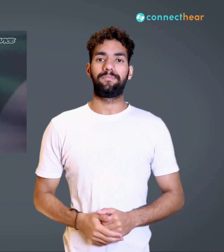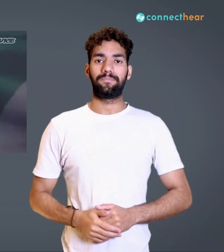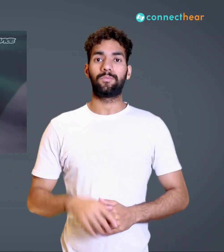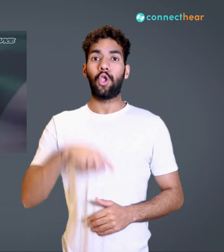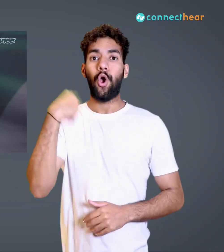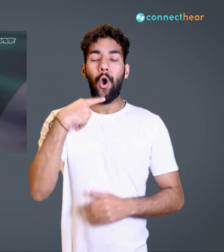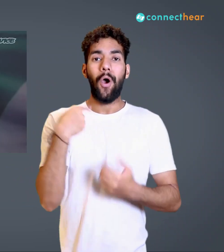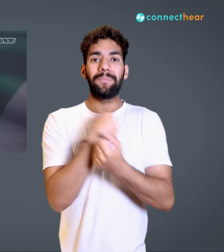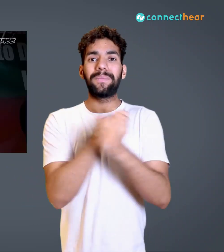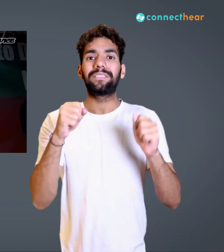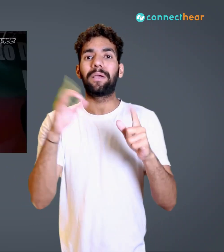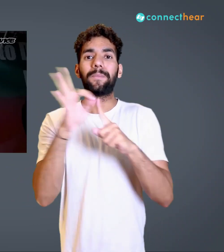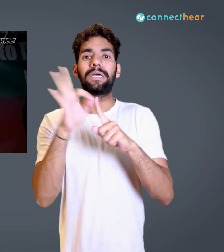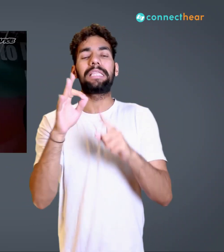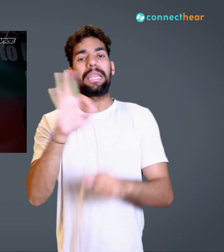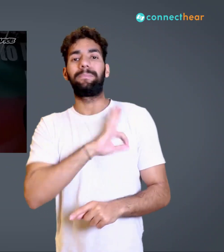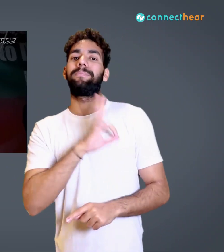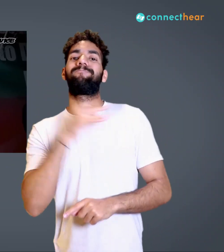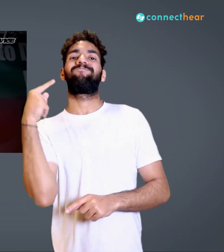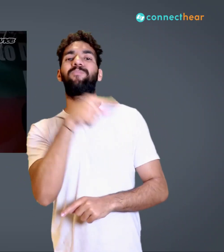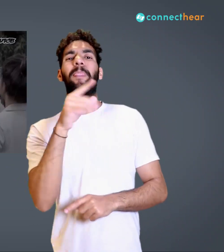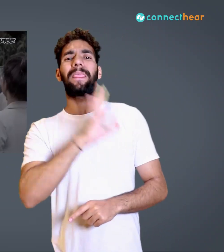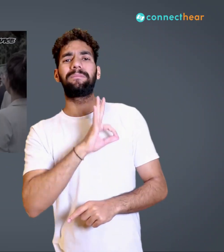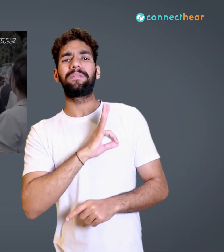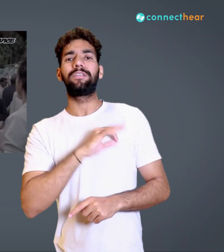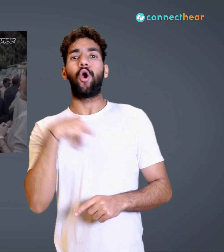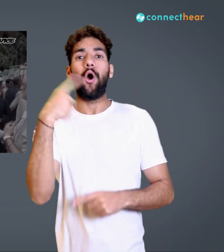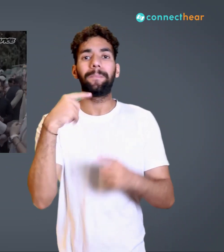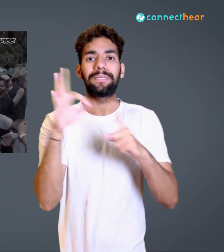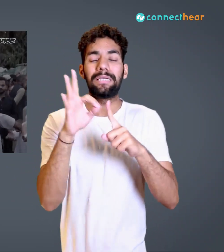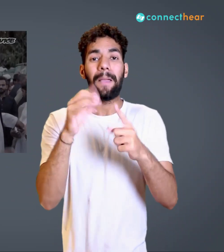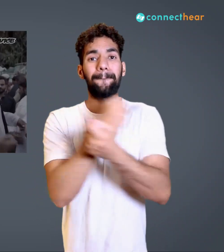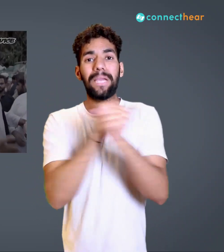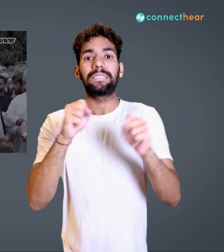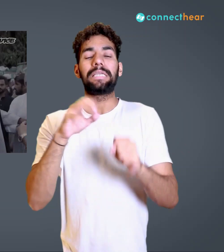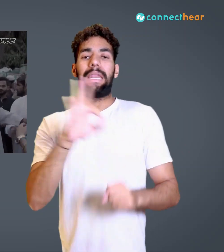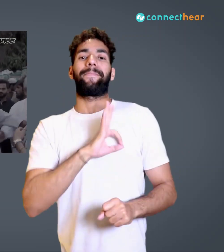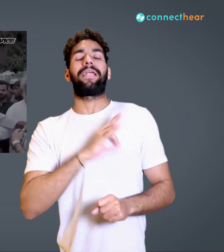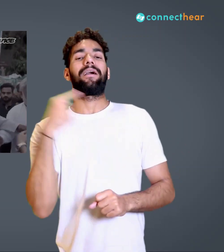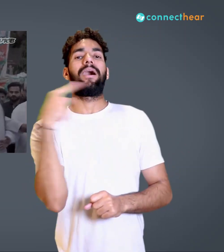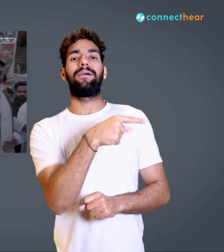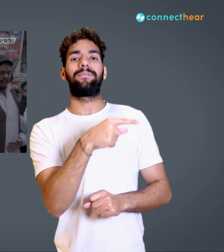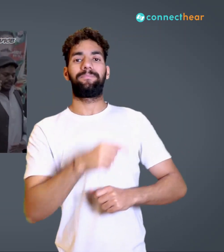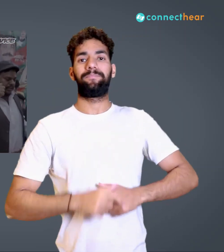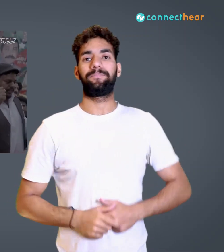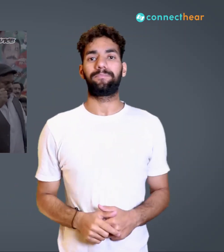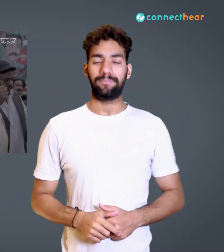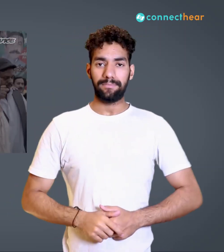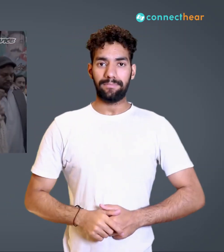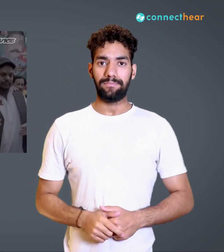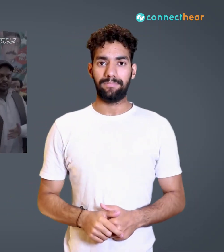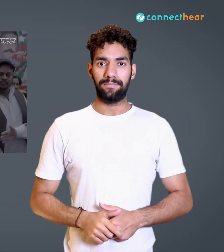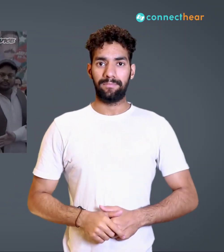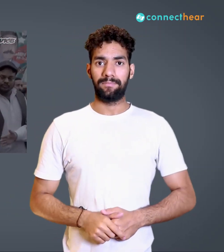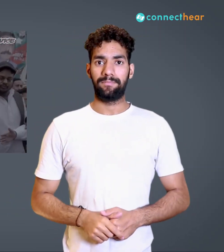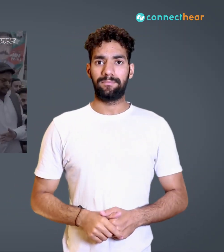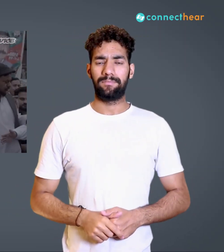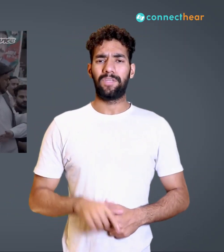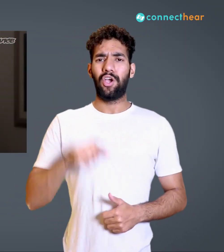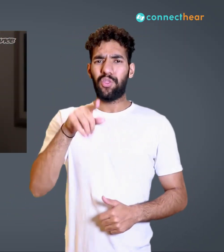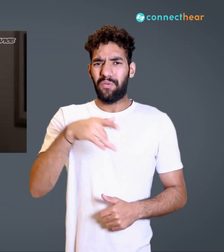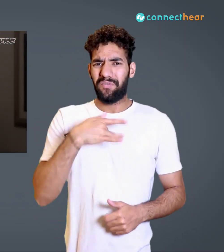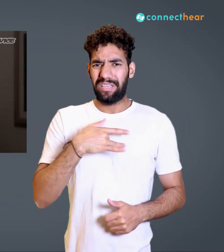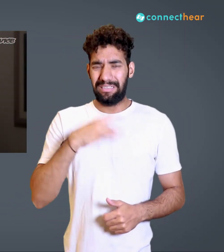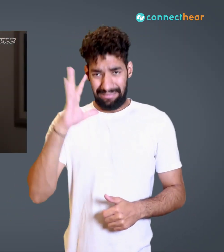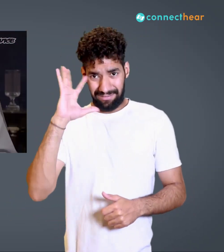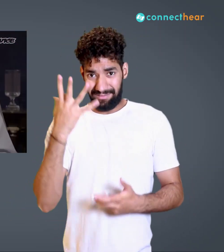कौन बचाएगा पाकिस्तान? इमरान खान, इमरान खान। कौन बचाएगा पाकिस्तान? इमरान खान, इमरान खान। कौन बचाएगा